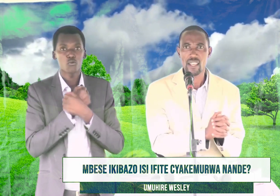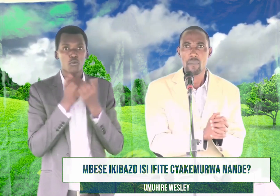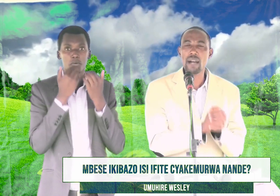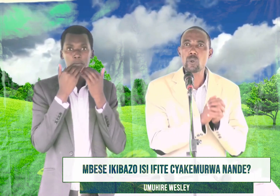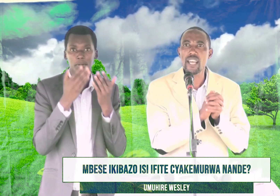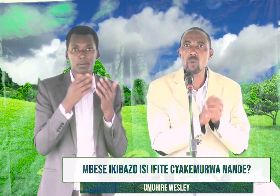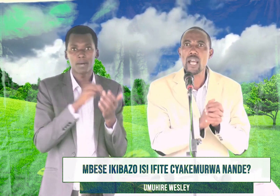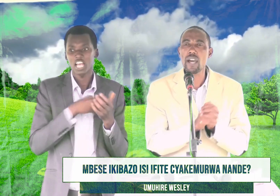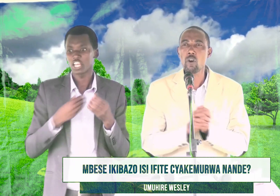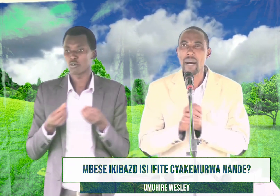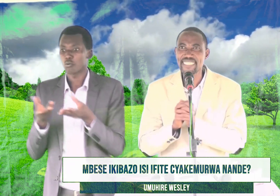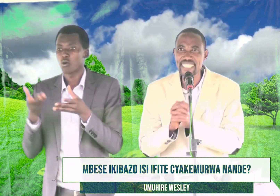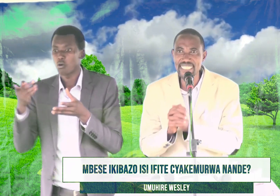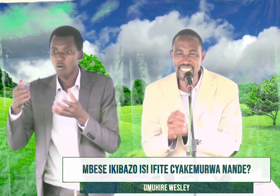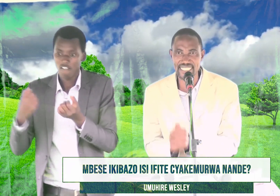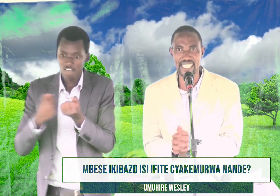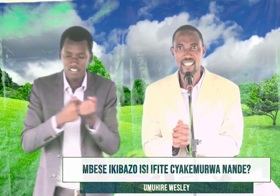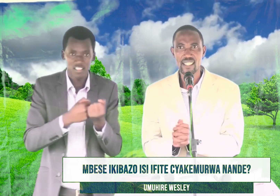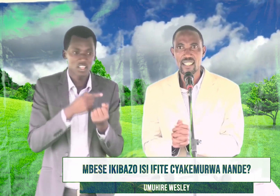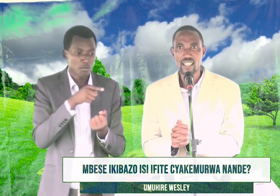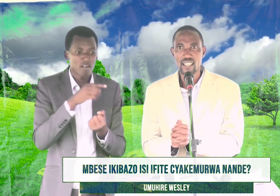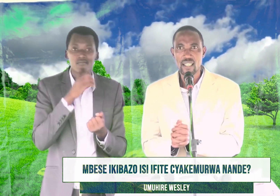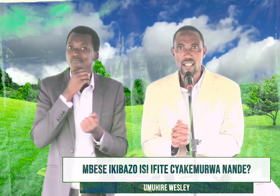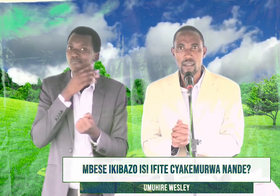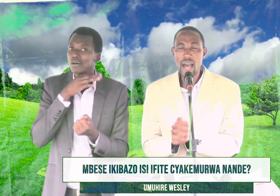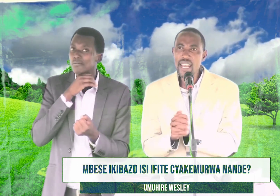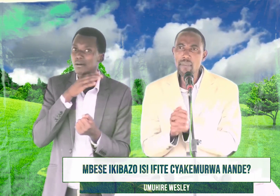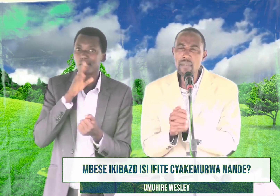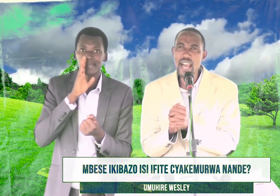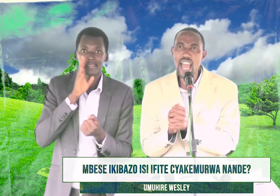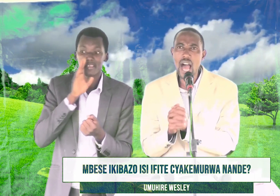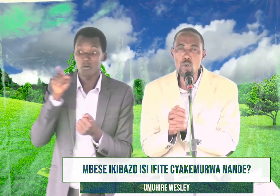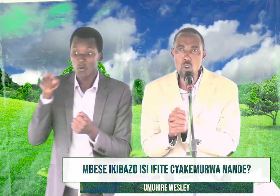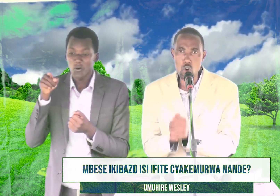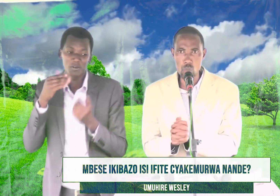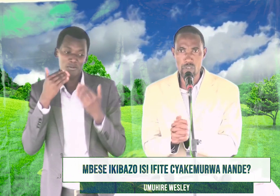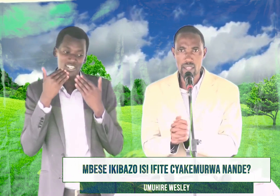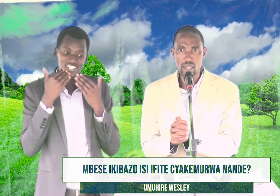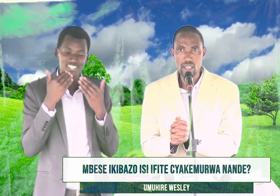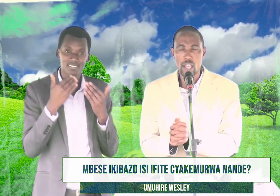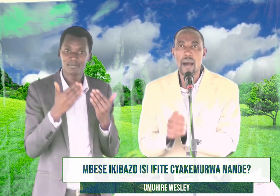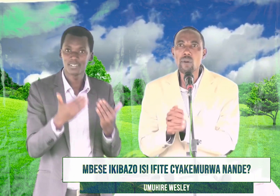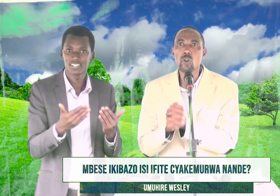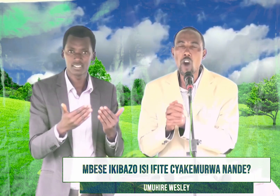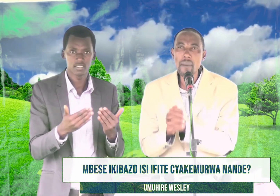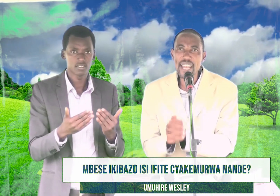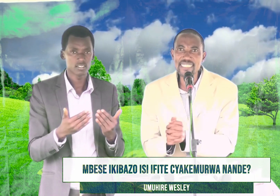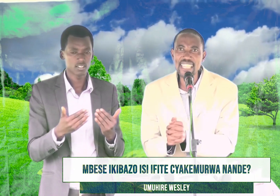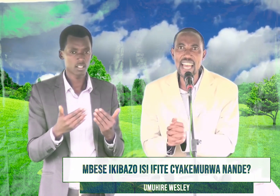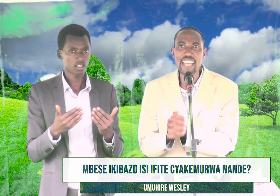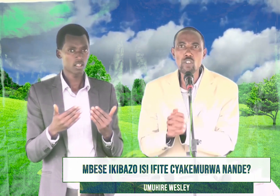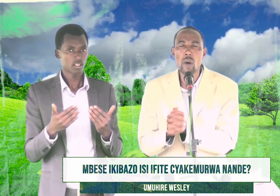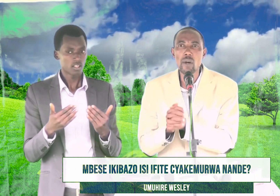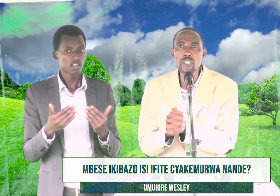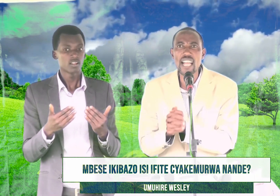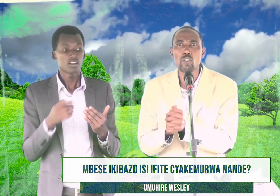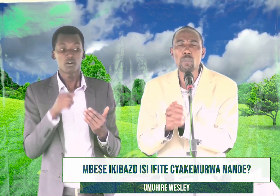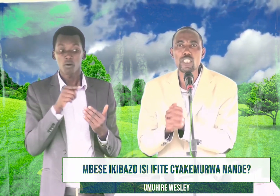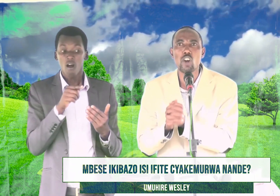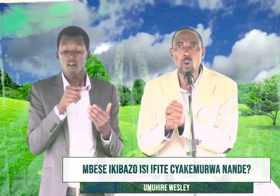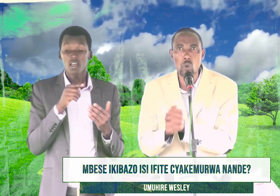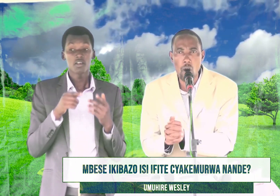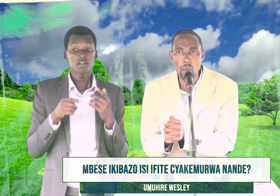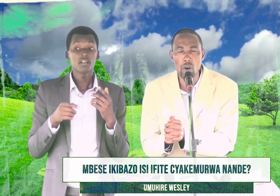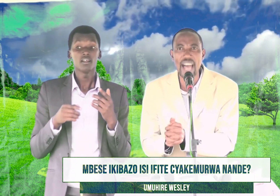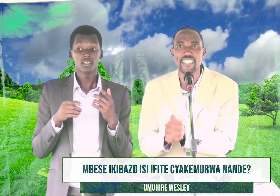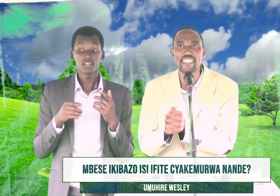ubahe, bakunegure wehe ubasingize. Bana b'Imana hamuhumve, bagukomeretse ariko wehe ushaka